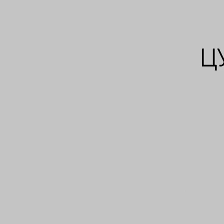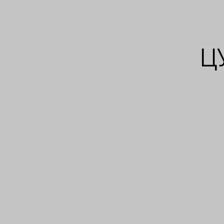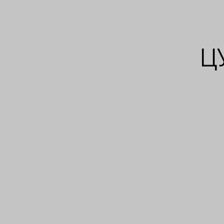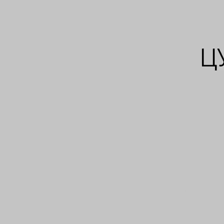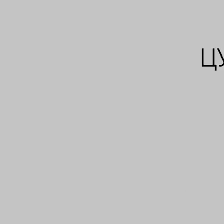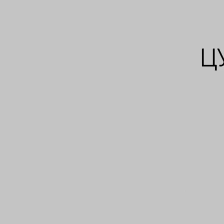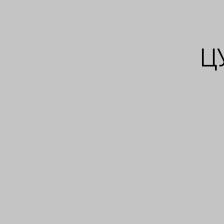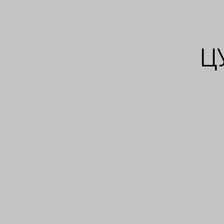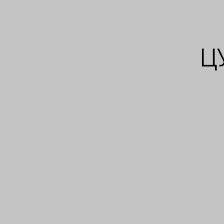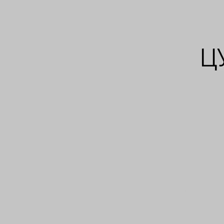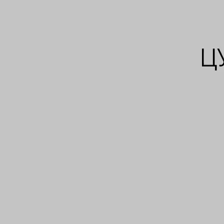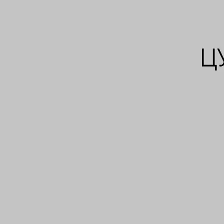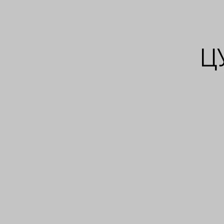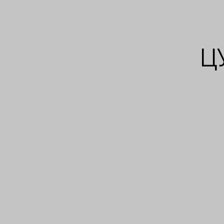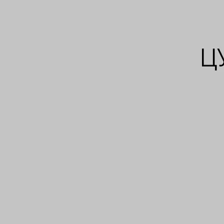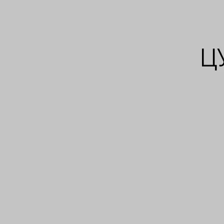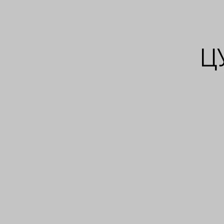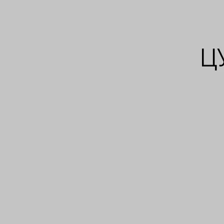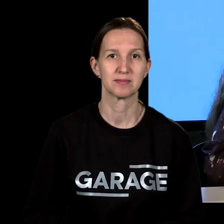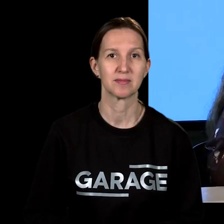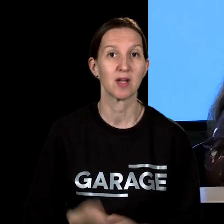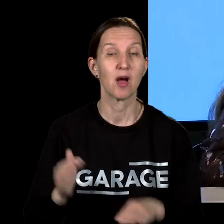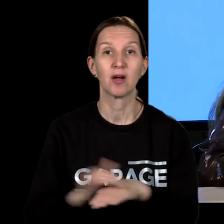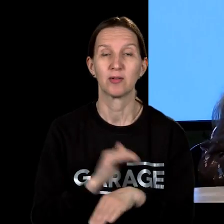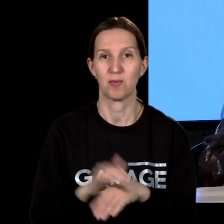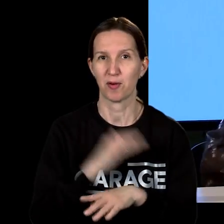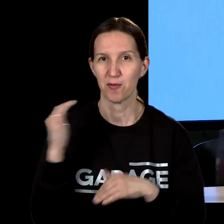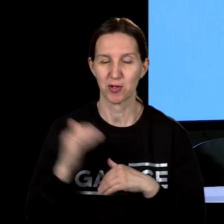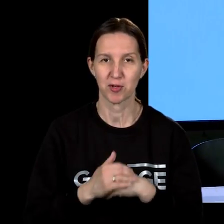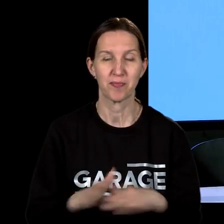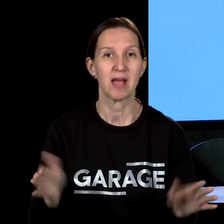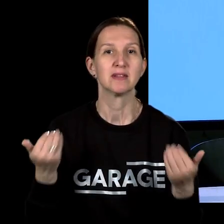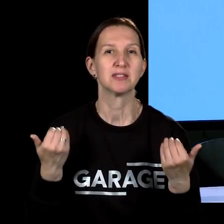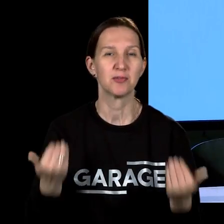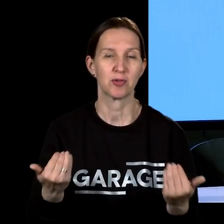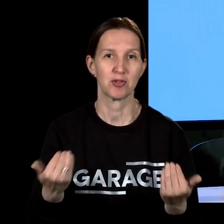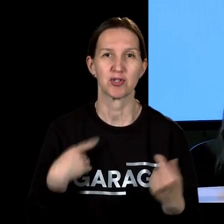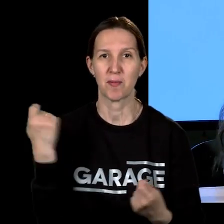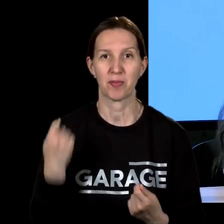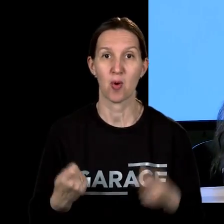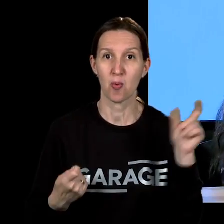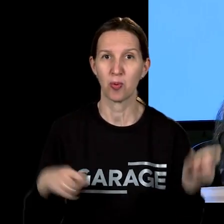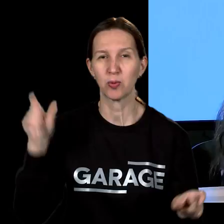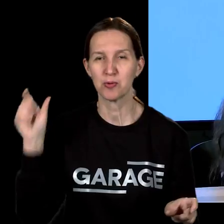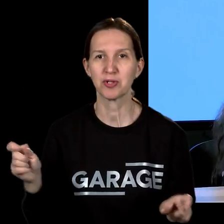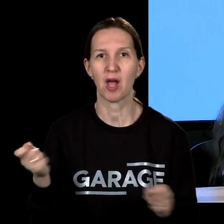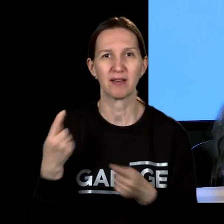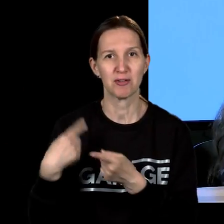надпись «Цугухару Фуджита, Балтюс», часть первая. Добрый вечер. Ну, сегодняшние наши герои немножко выпадают